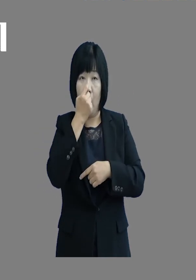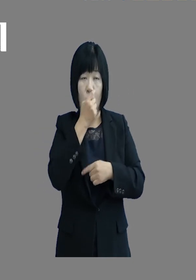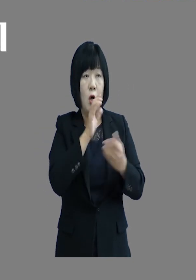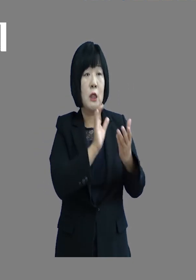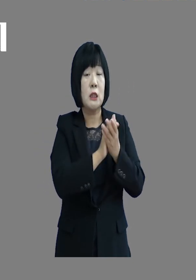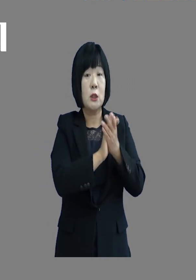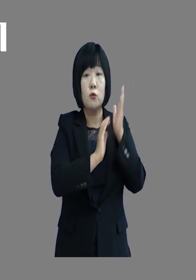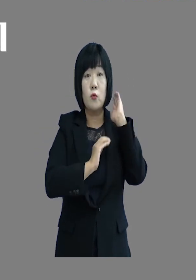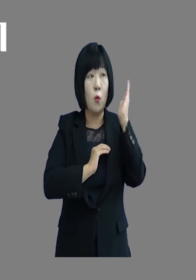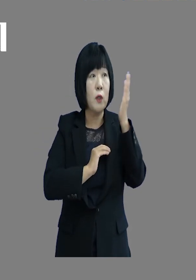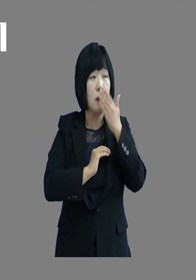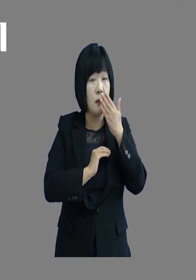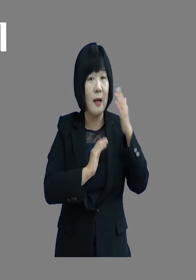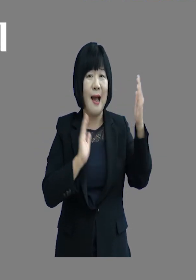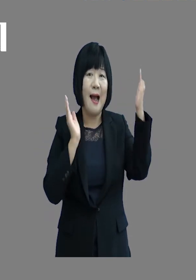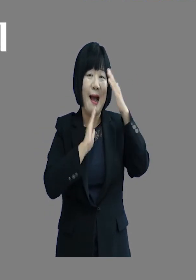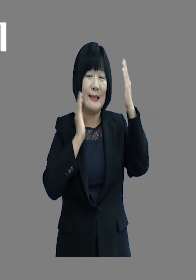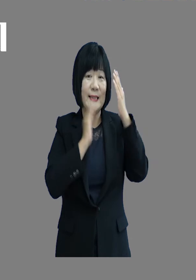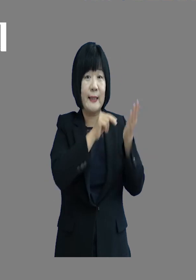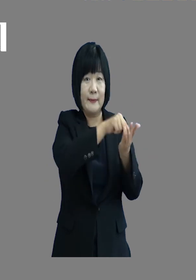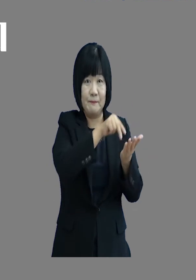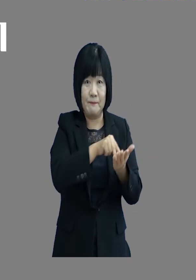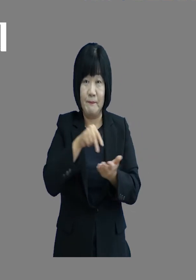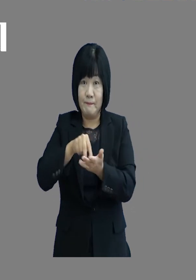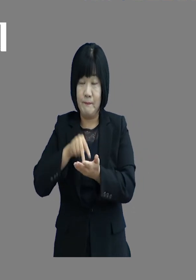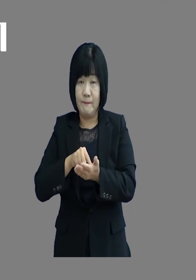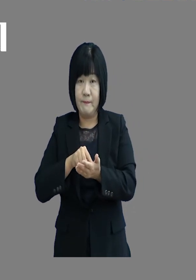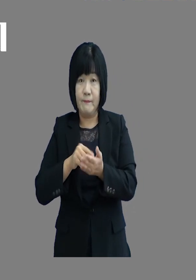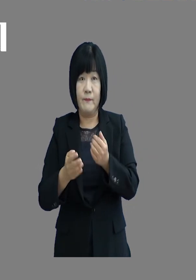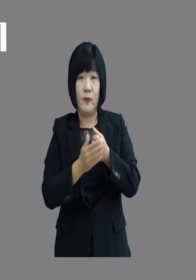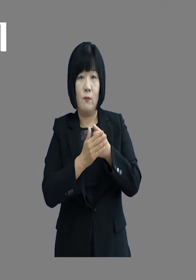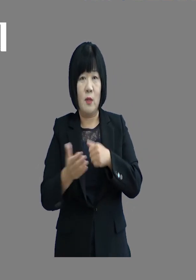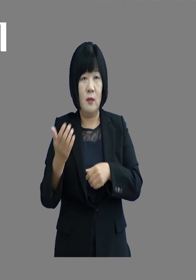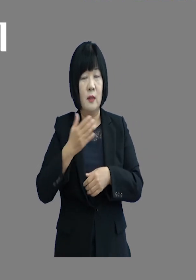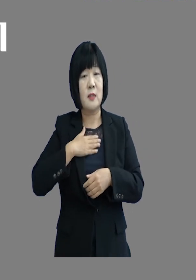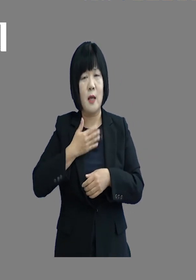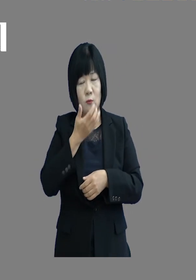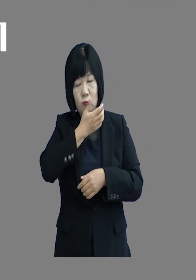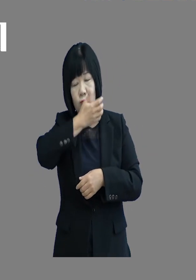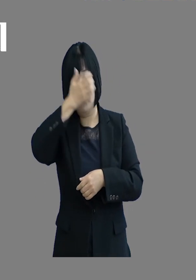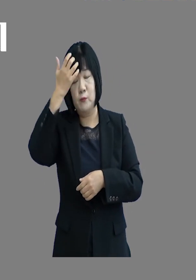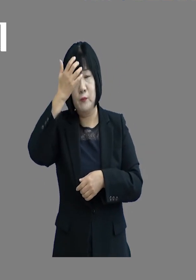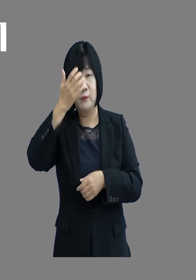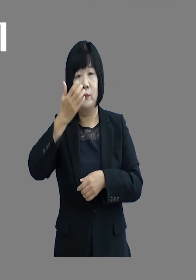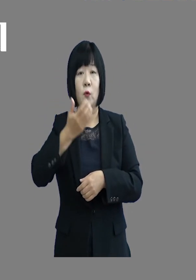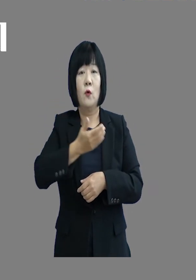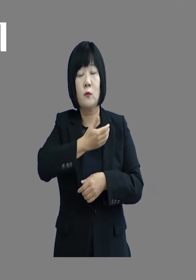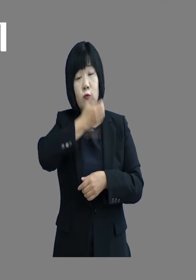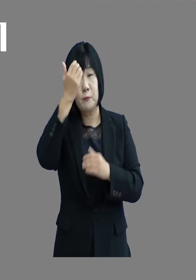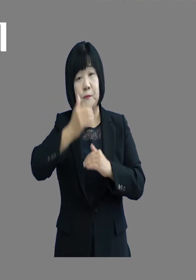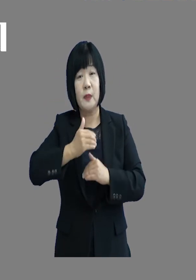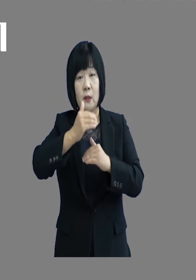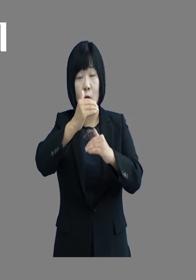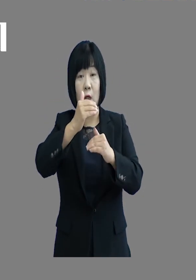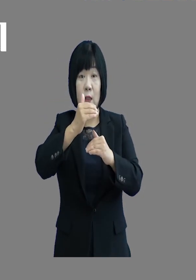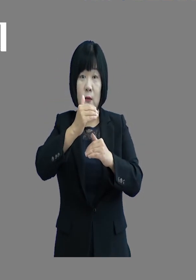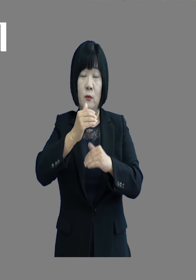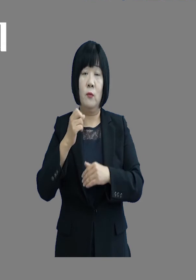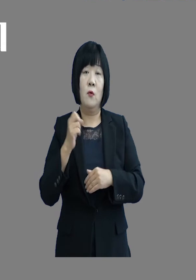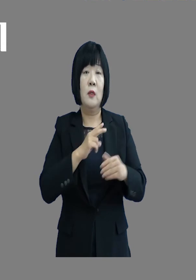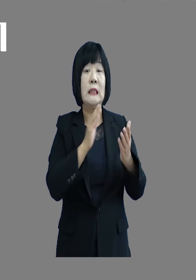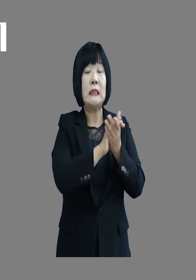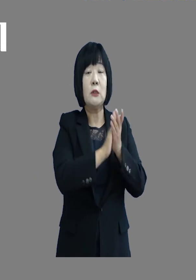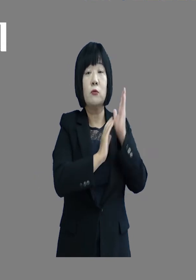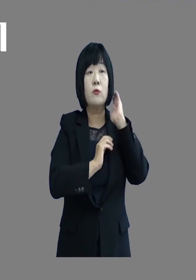다 그렇게 저와 같은 학생 때였는데 제가 꿈을 꾸고 제가 그 꿈을 이뤄가는 과정과 제 친구